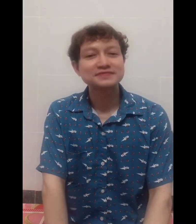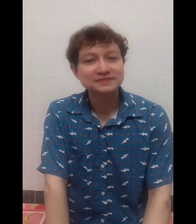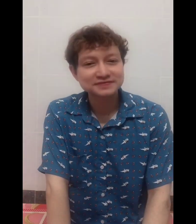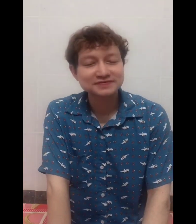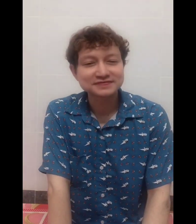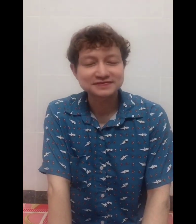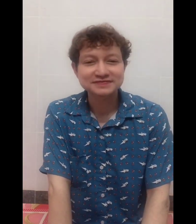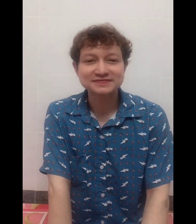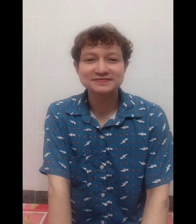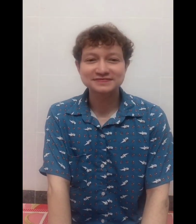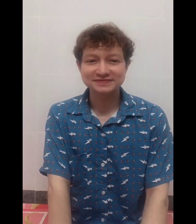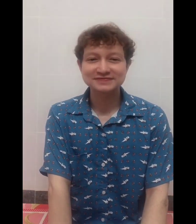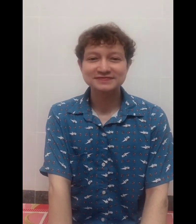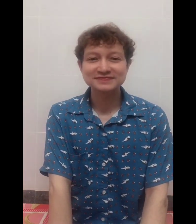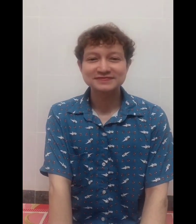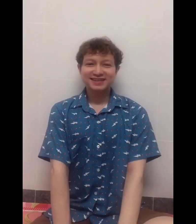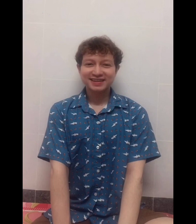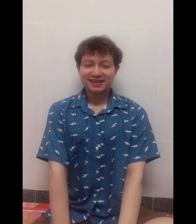Bây giờ thì mình ghép nhạc nha các bạn.